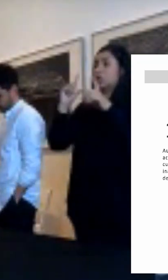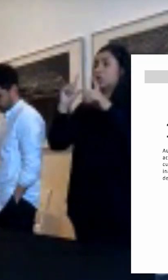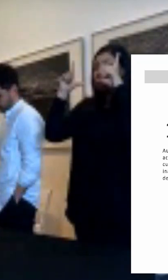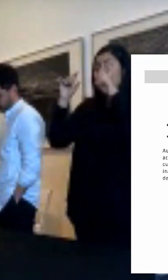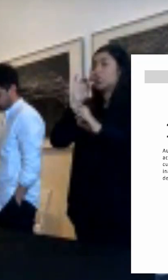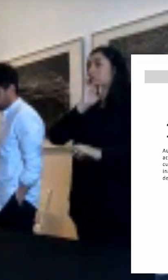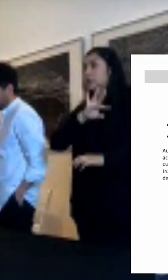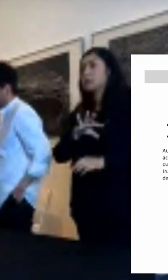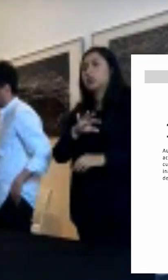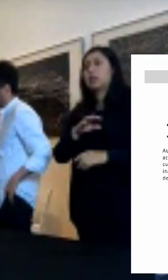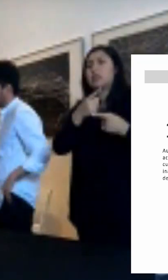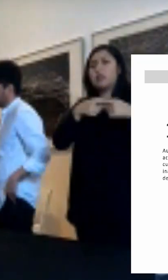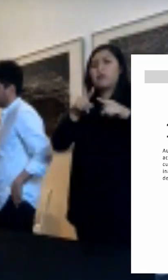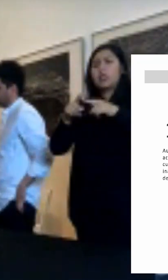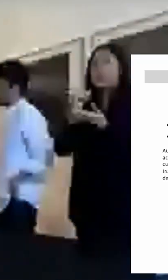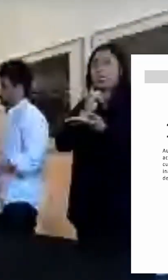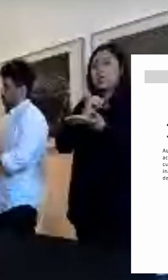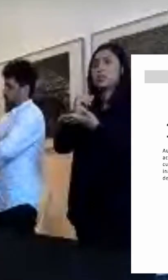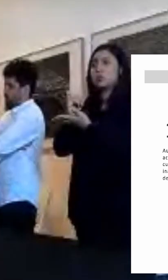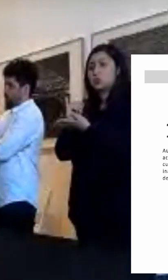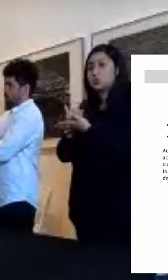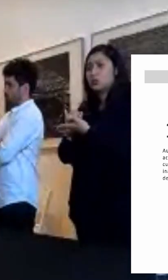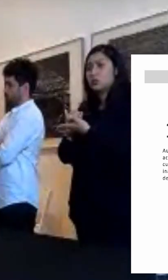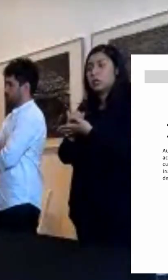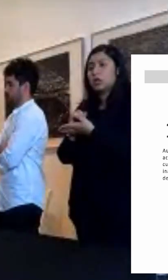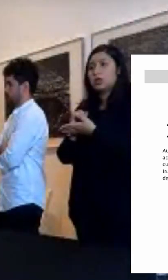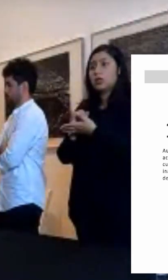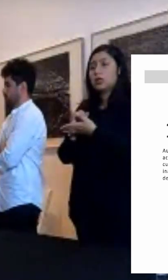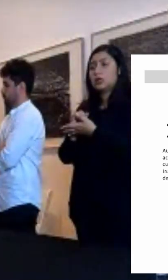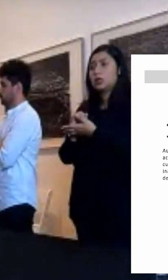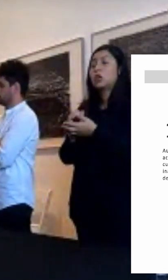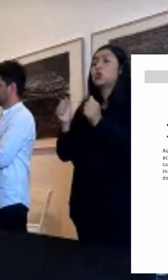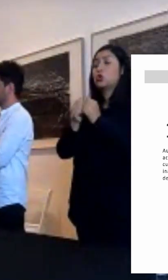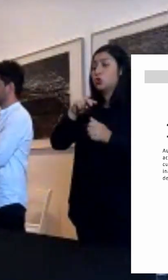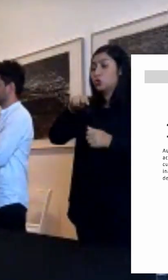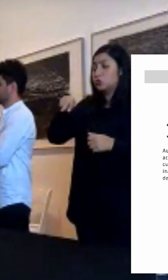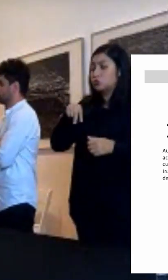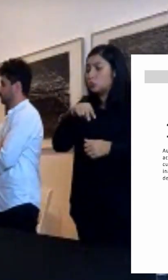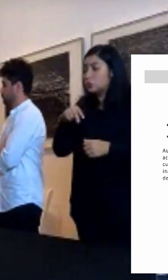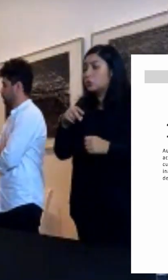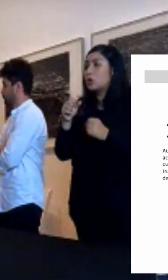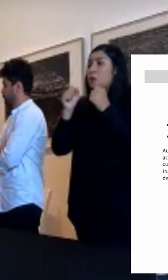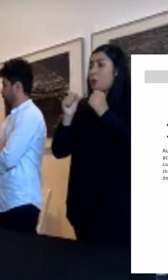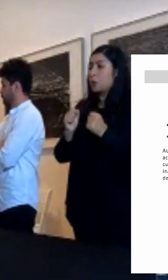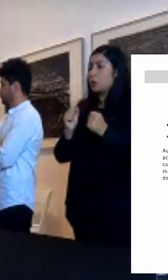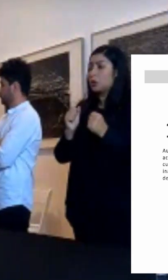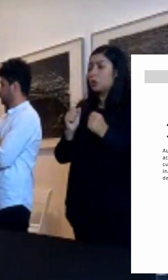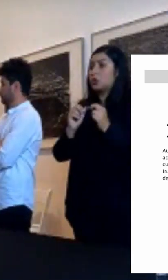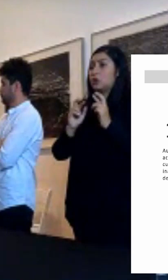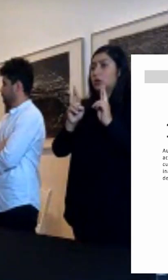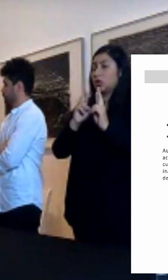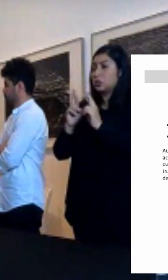de Chile, como una serie de instituciones que a través nuestro ha podido también, o por lo menos nosotros hemos podido contactarlas